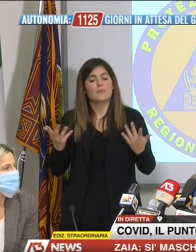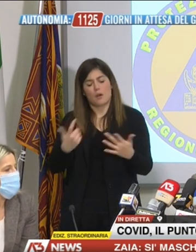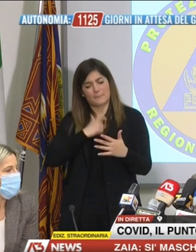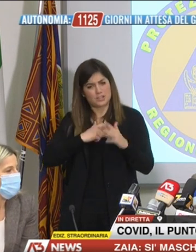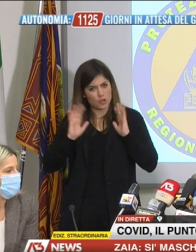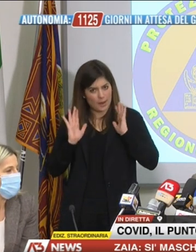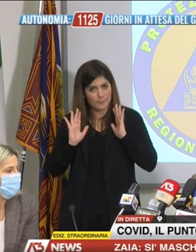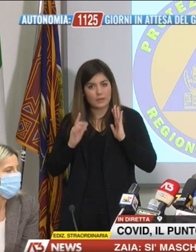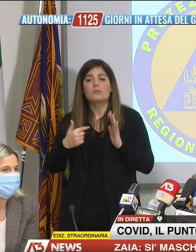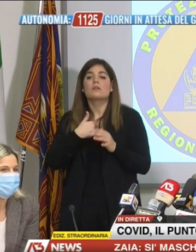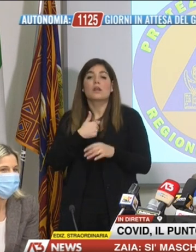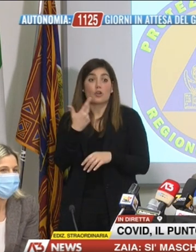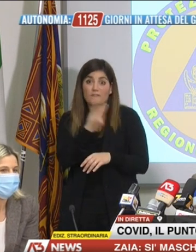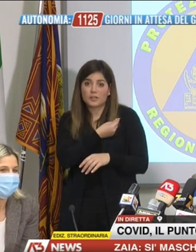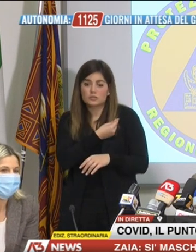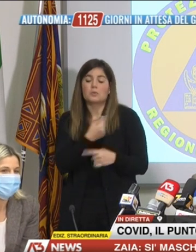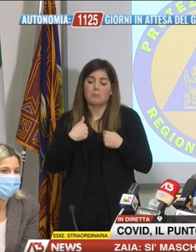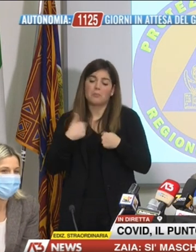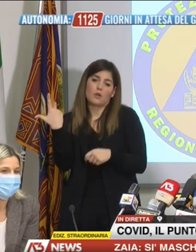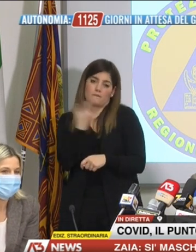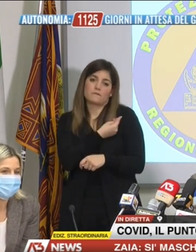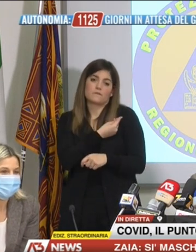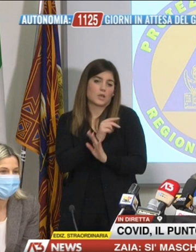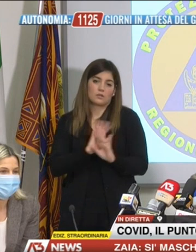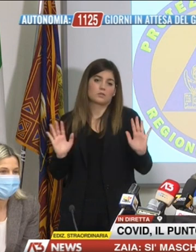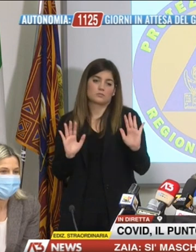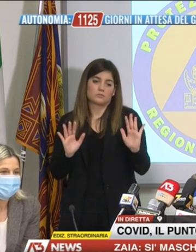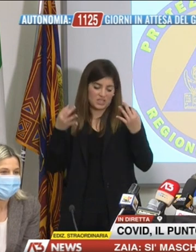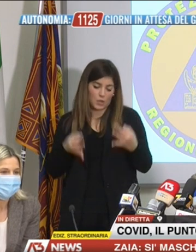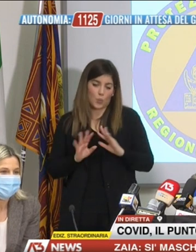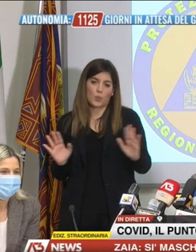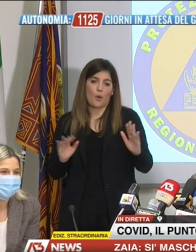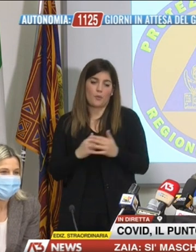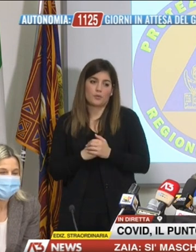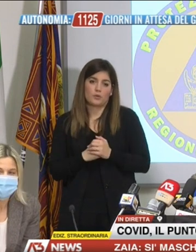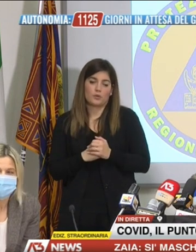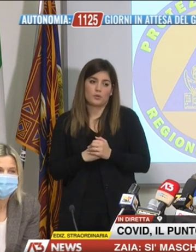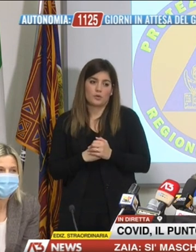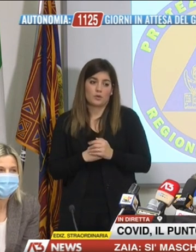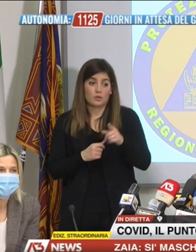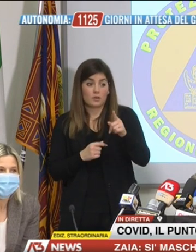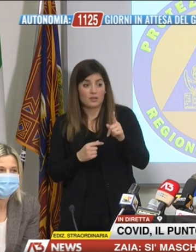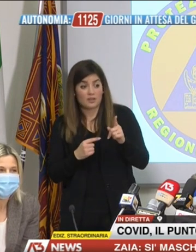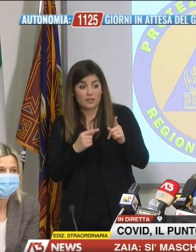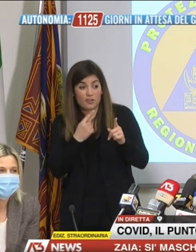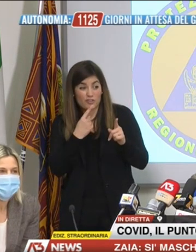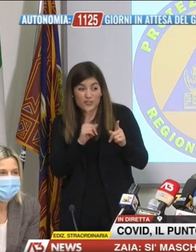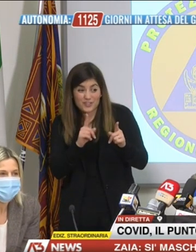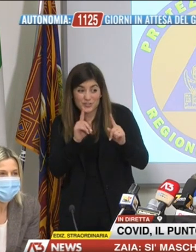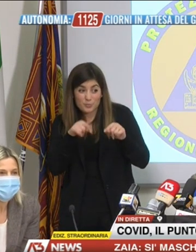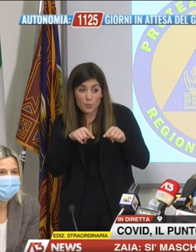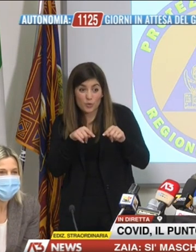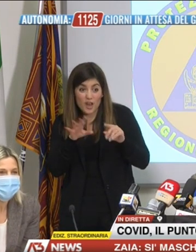personalmente io lo faccio, questo è poco ma sicuro. Però posso... E non ci dice anche quale